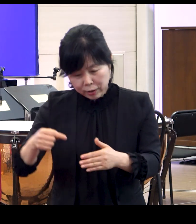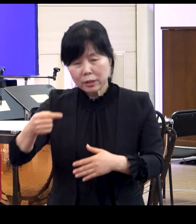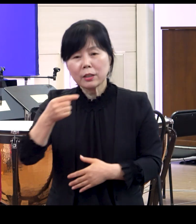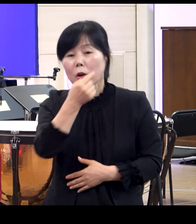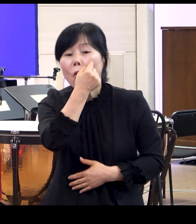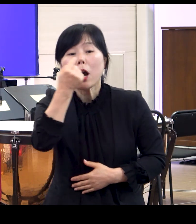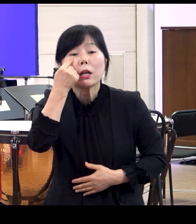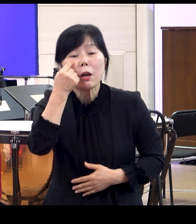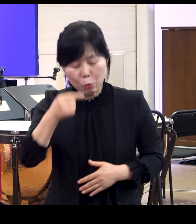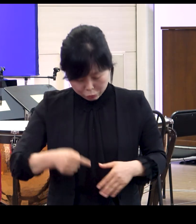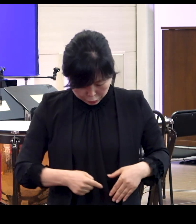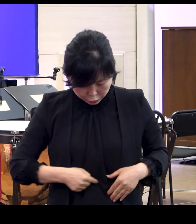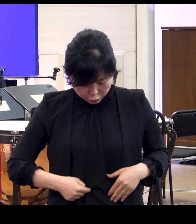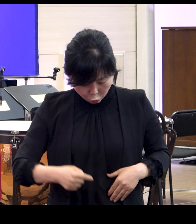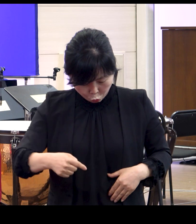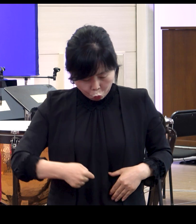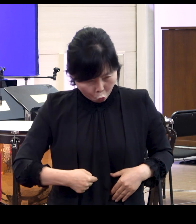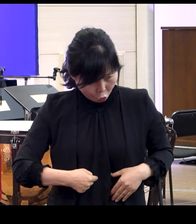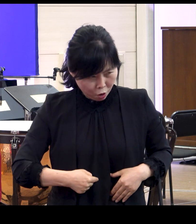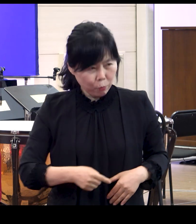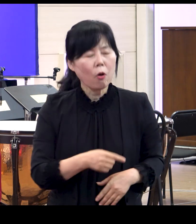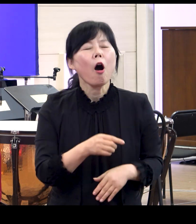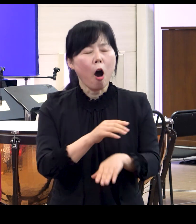아니, 고구마도 아니고 말이죠.